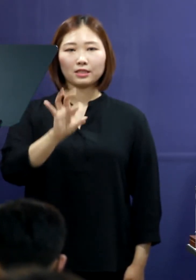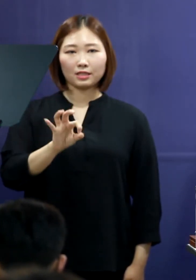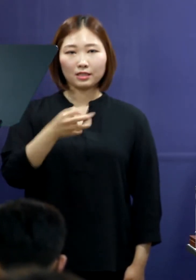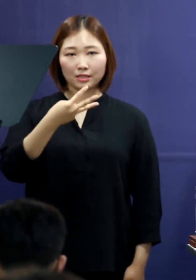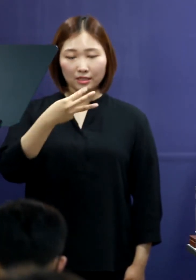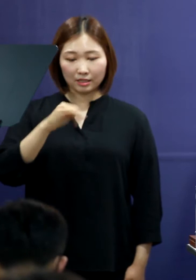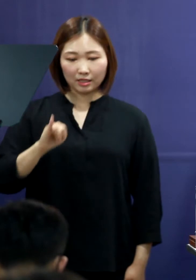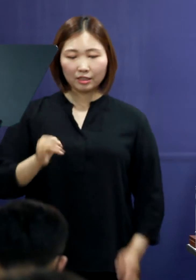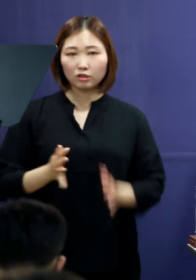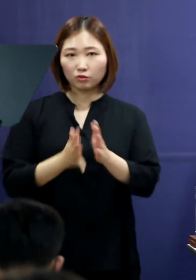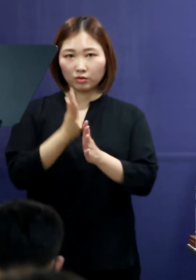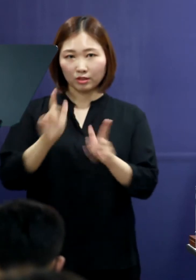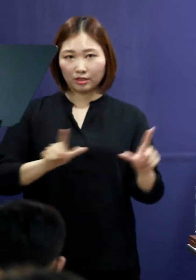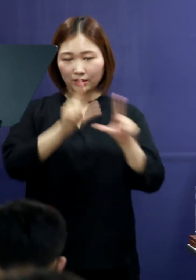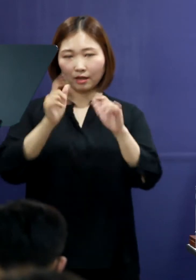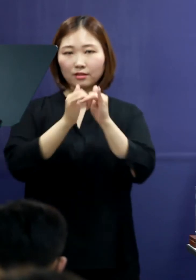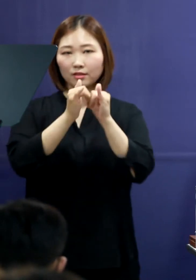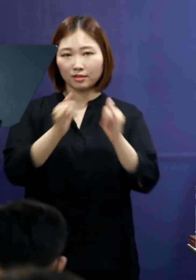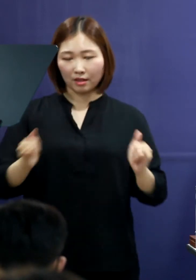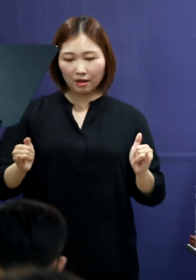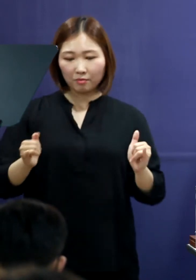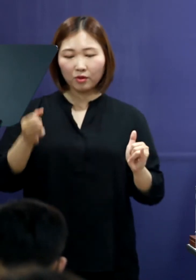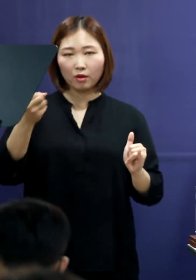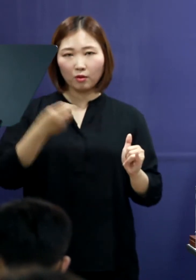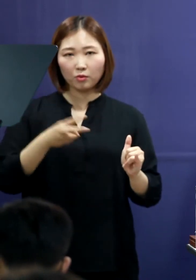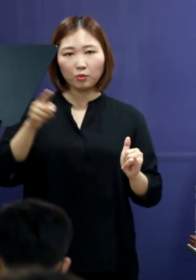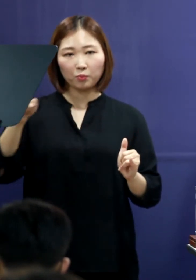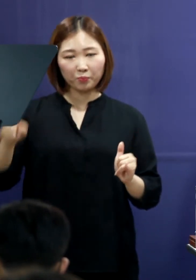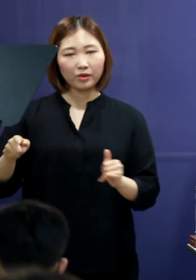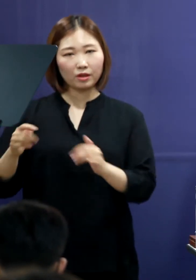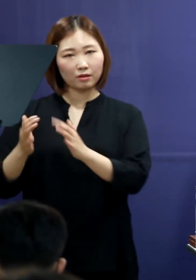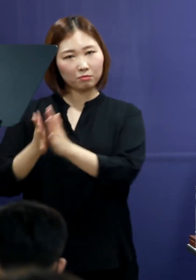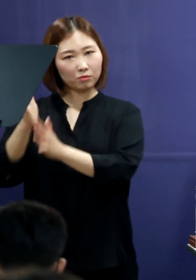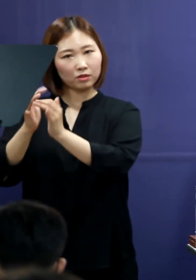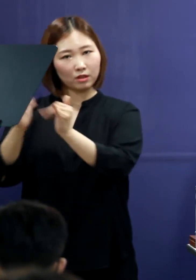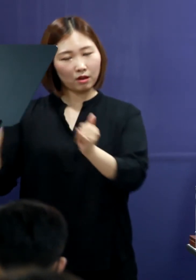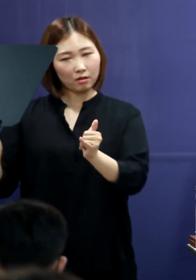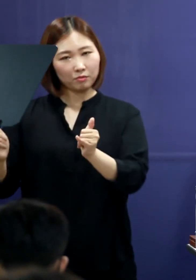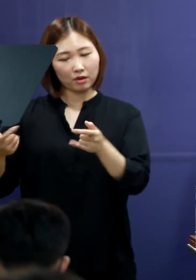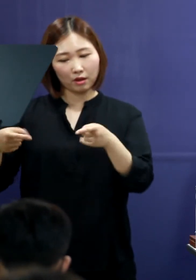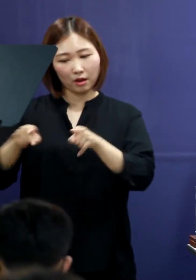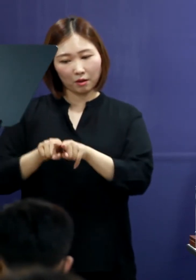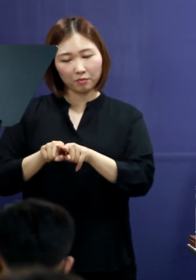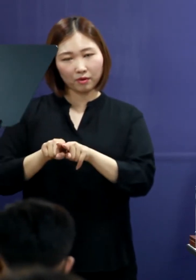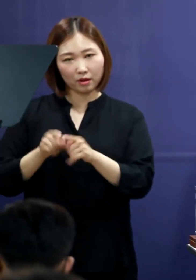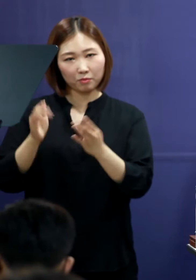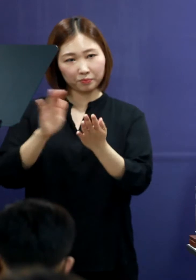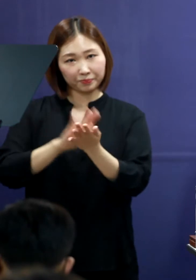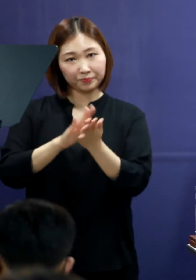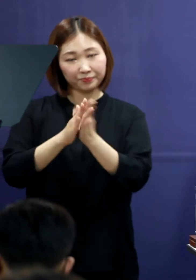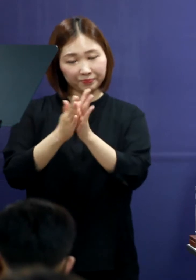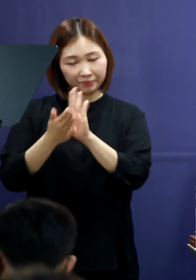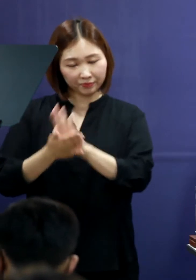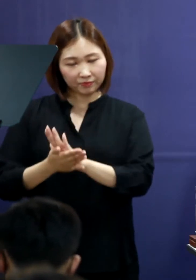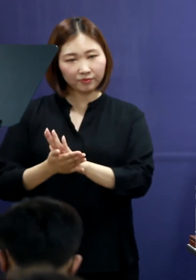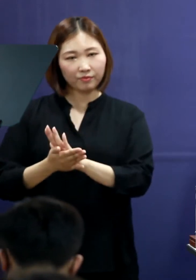예술인들이 조치원 읍장 관사를 리모델링한 것으로서 이 세종시의